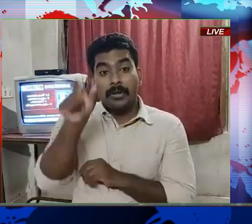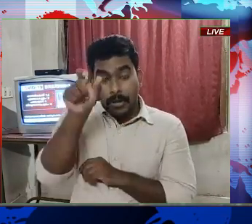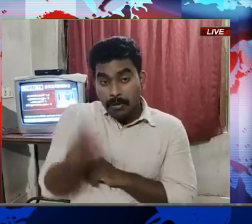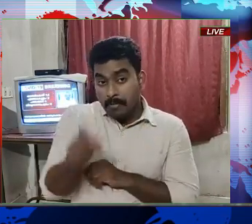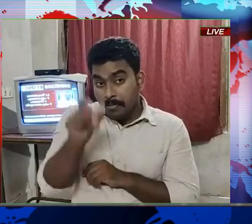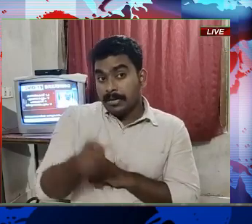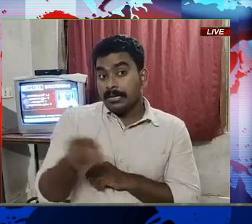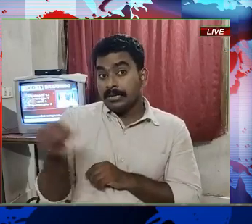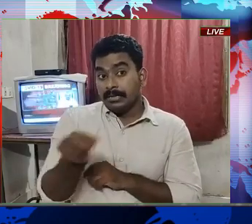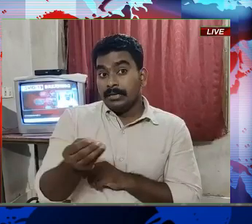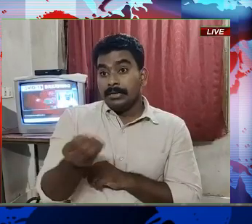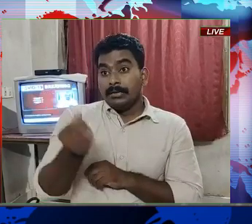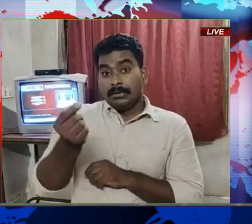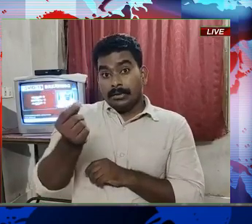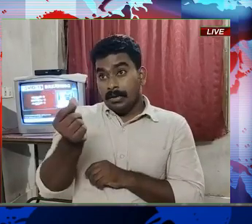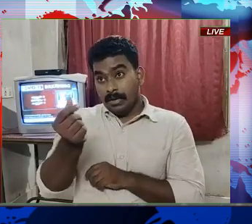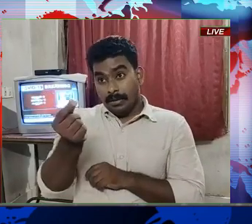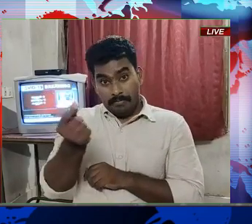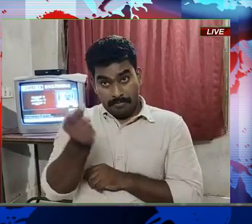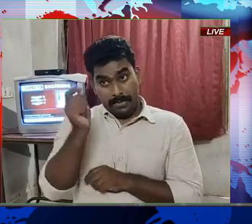ഒരു മാതൃകയായി നടക്കേണ്ട ഒരു കാര്യമാണ്.